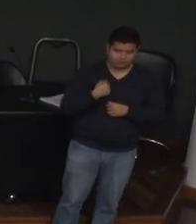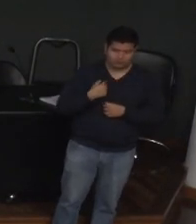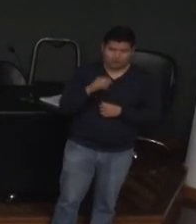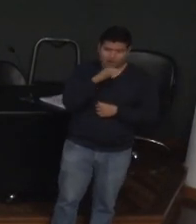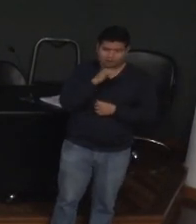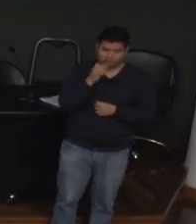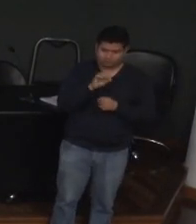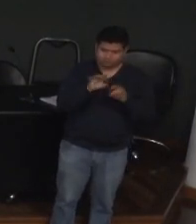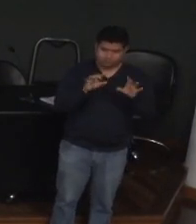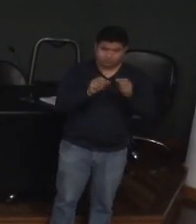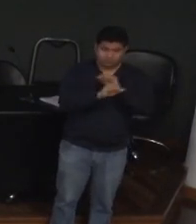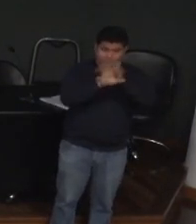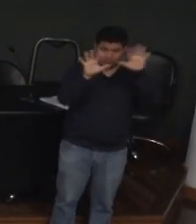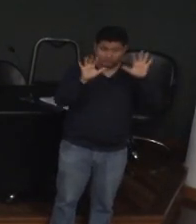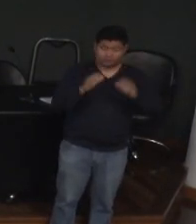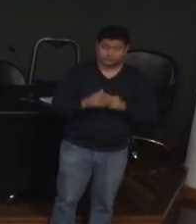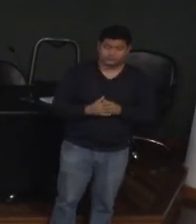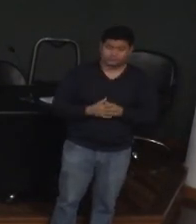vocês entenderem.